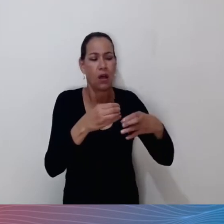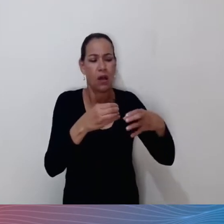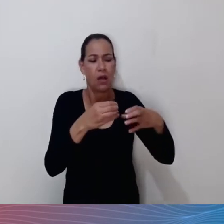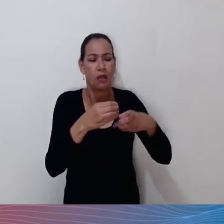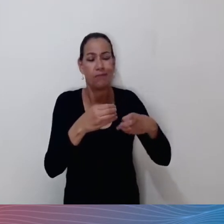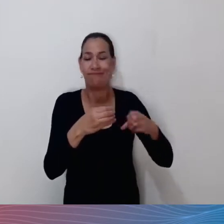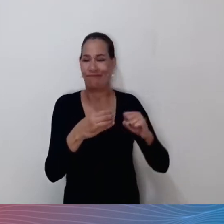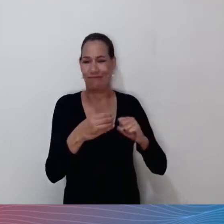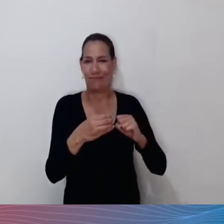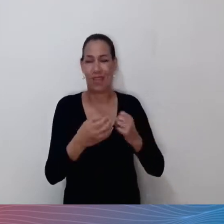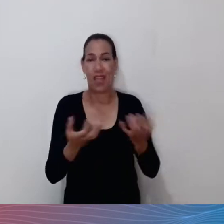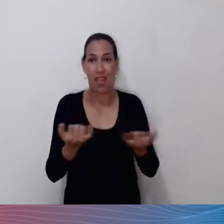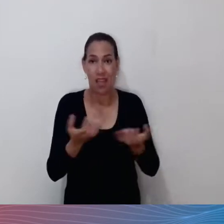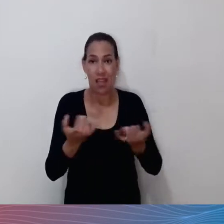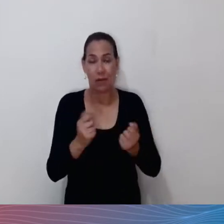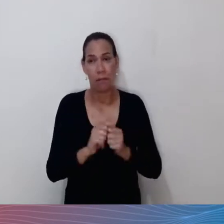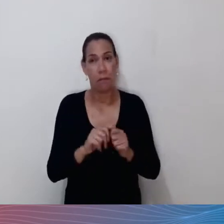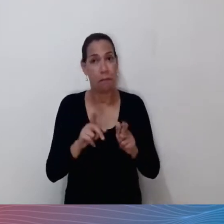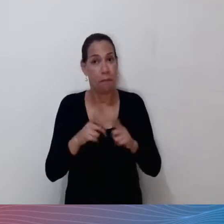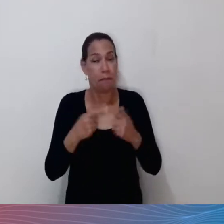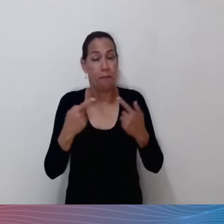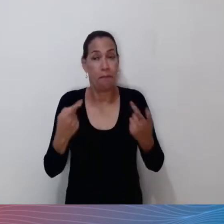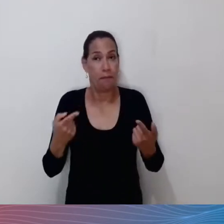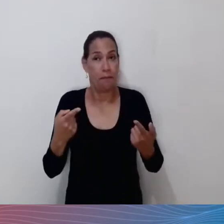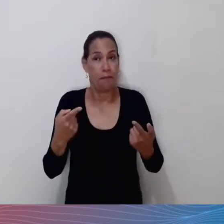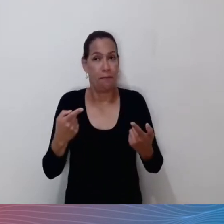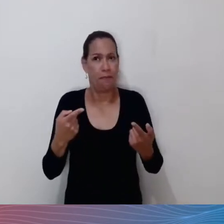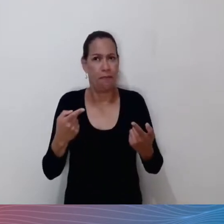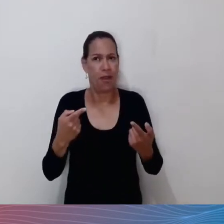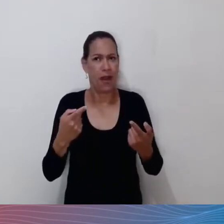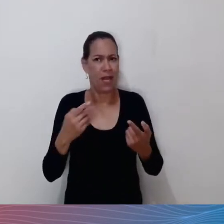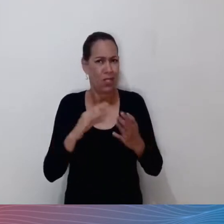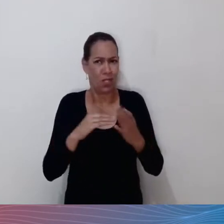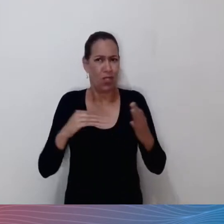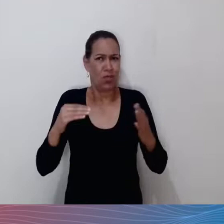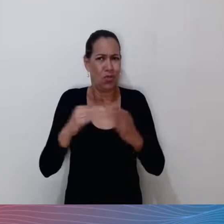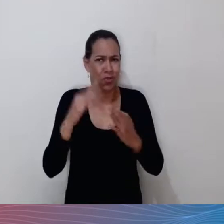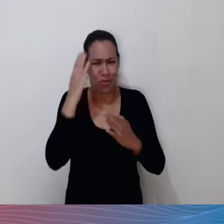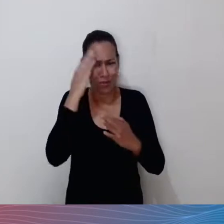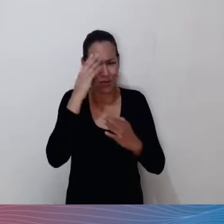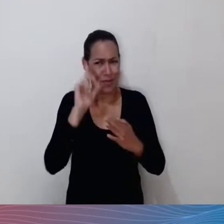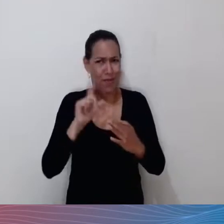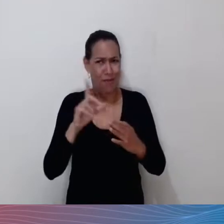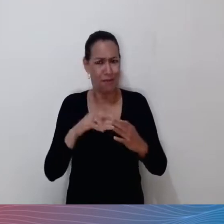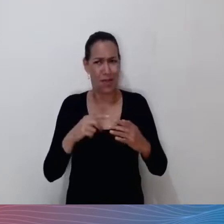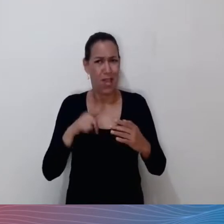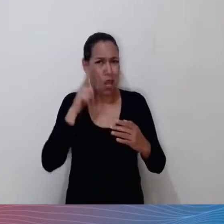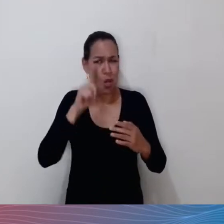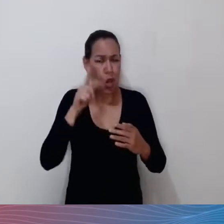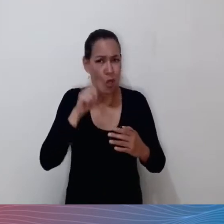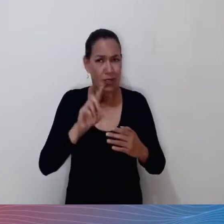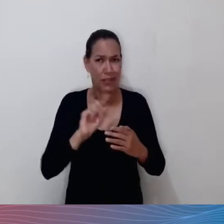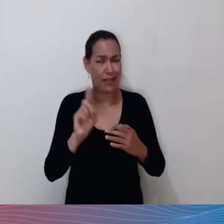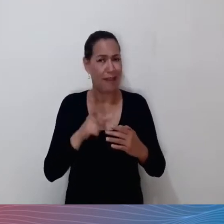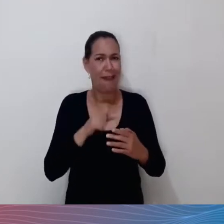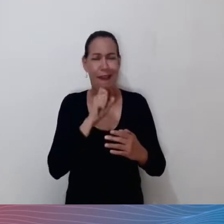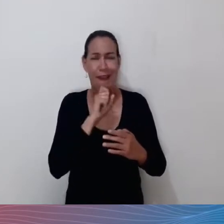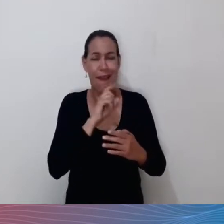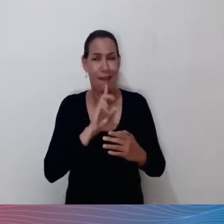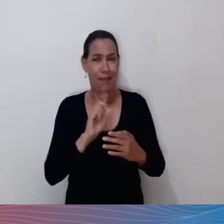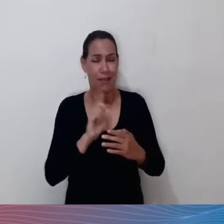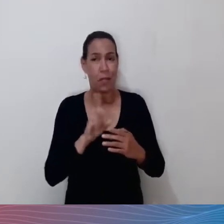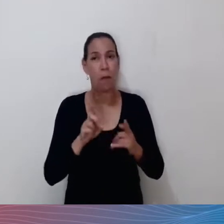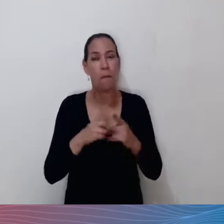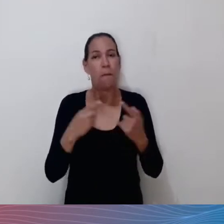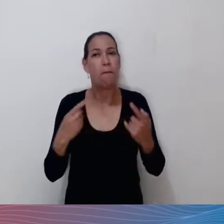a capacidade de segurar firme um copo d'água, tá? Mas conforme eu fui crescendo,